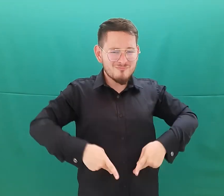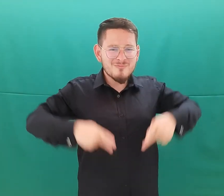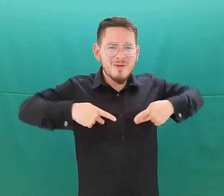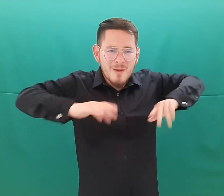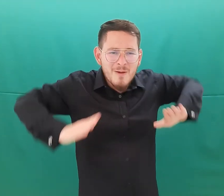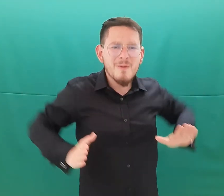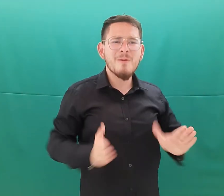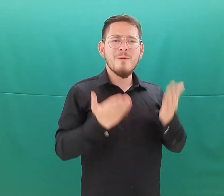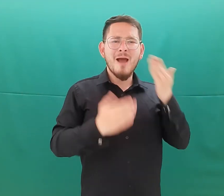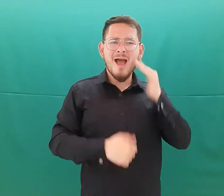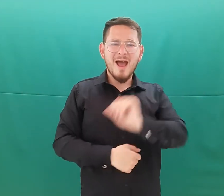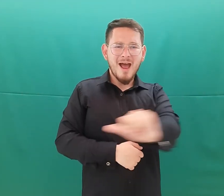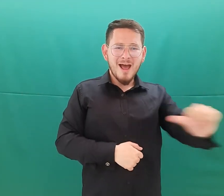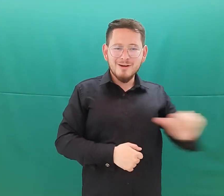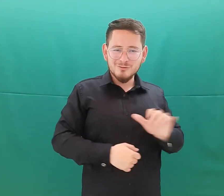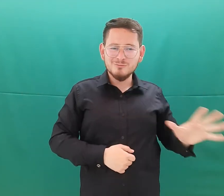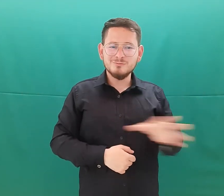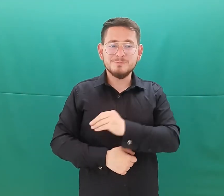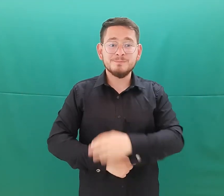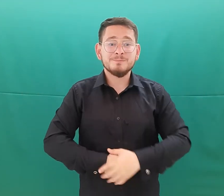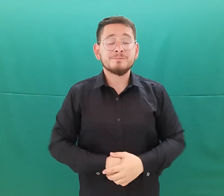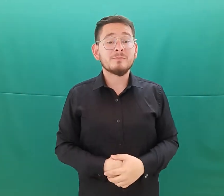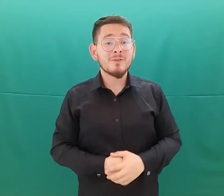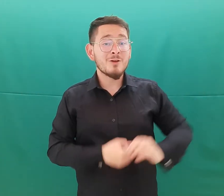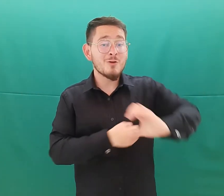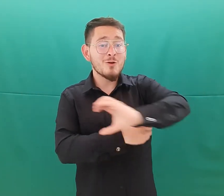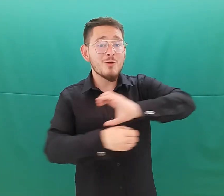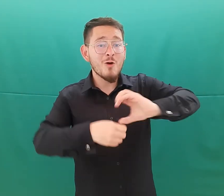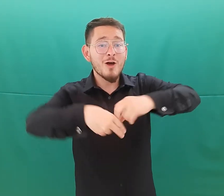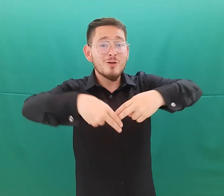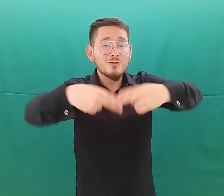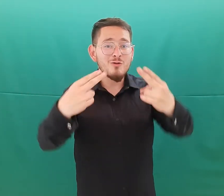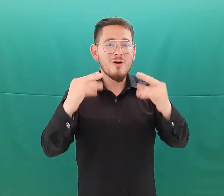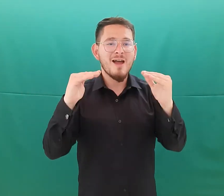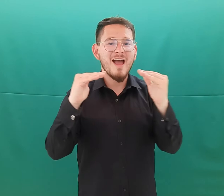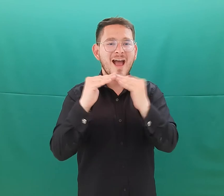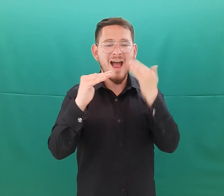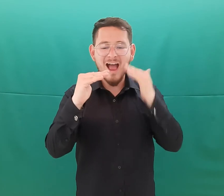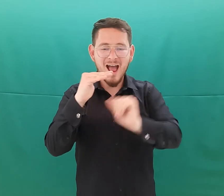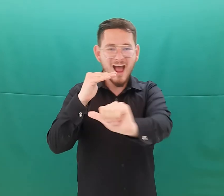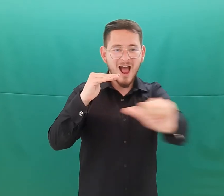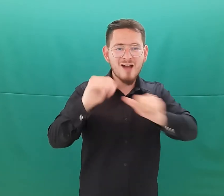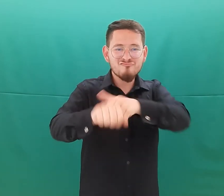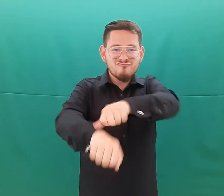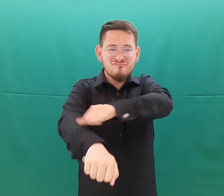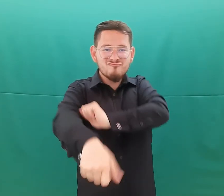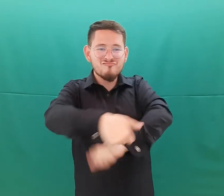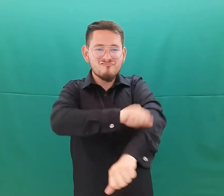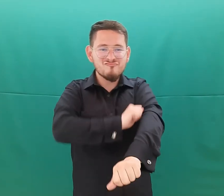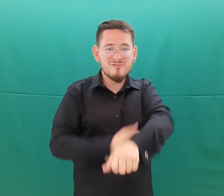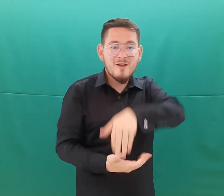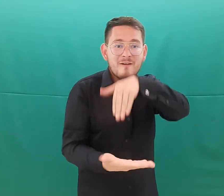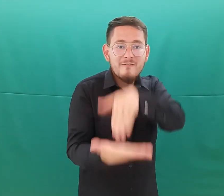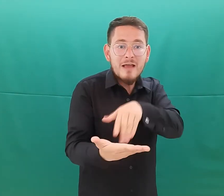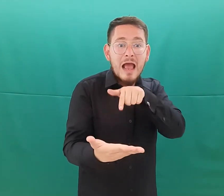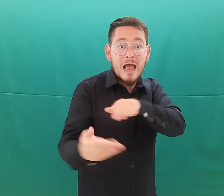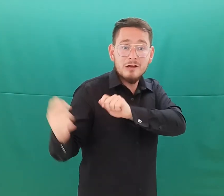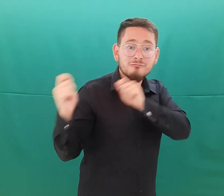las mujeres de la ciudad. En Tunja, la Casa de Mujeres Empoderadas ha impactado hasta el momento más de 2.500